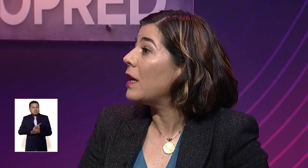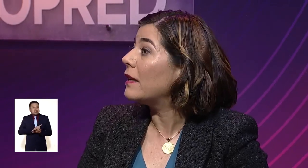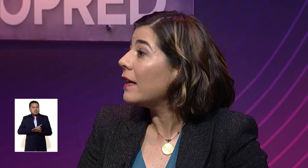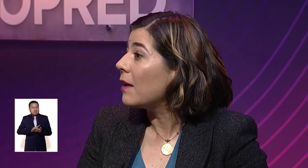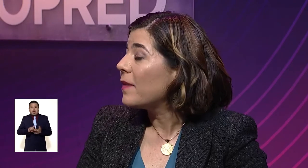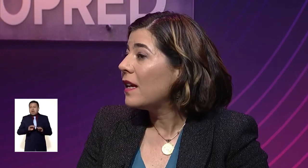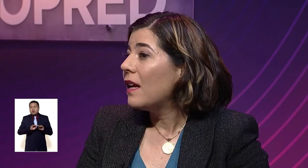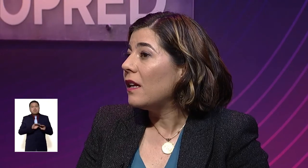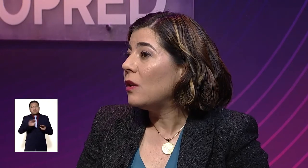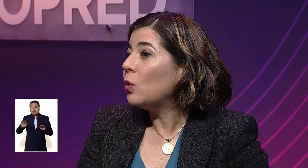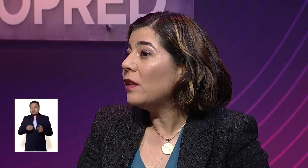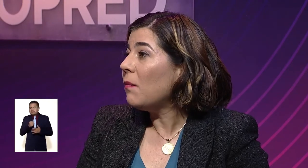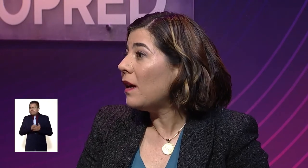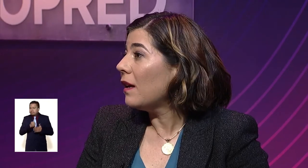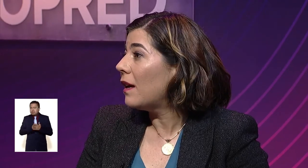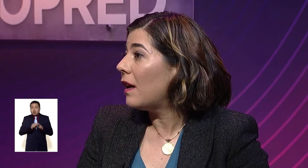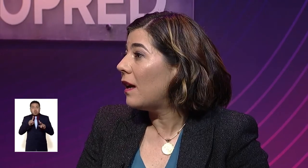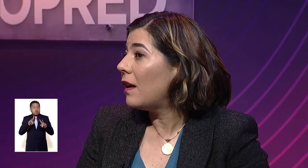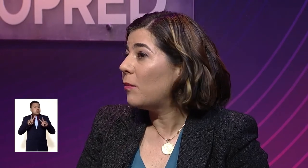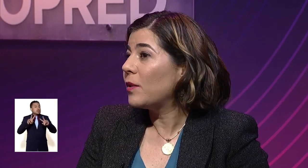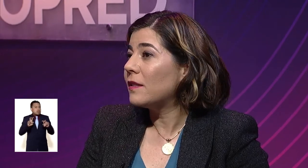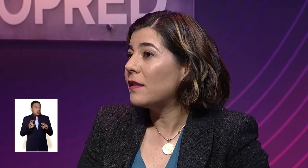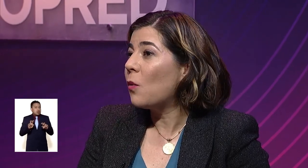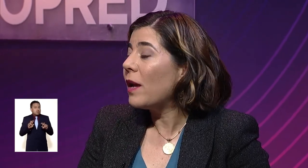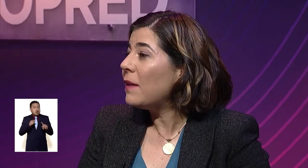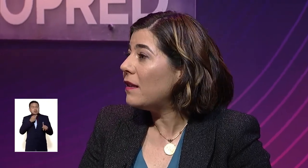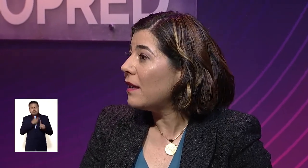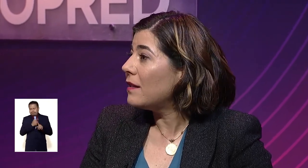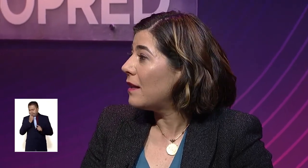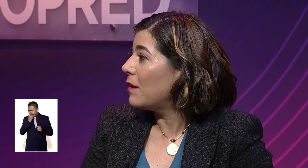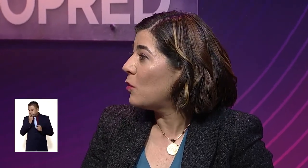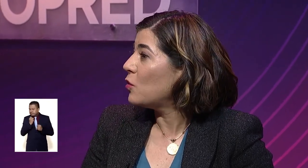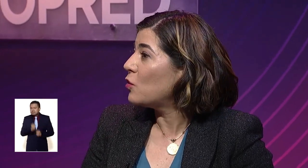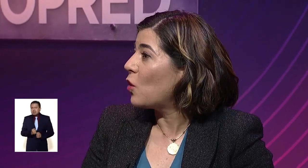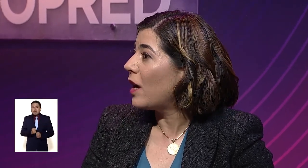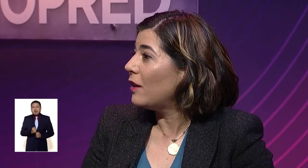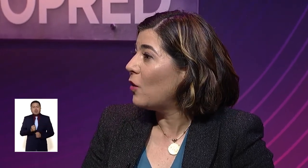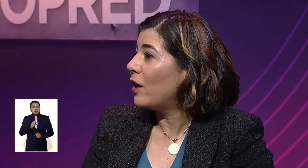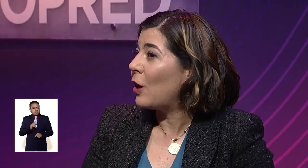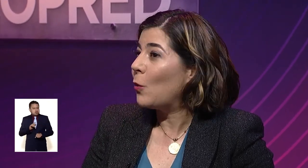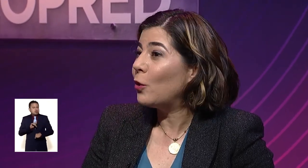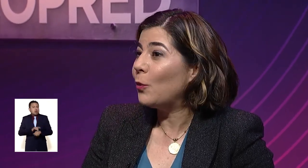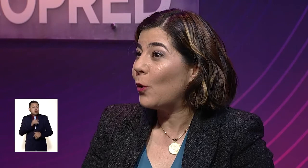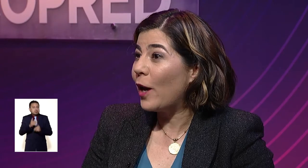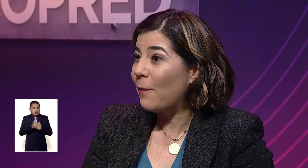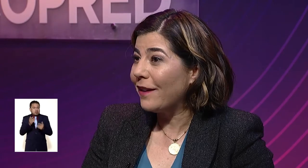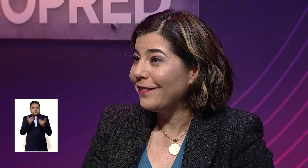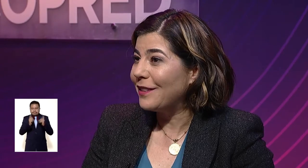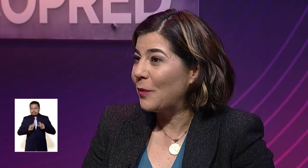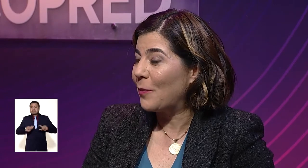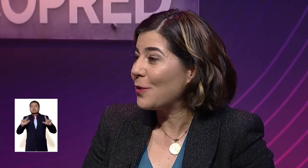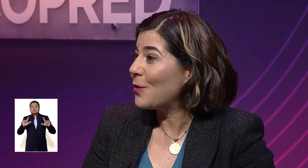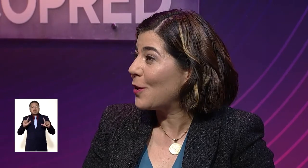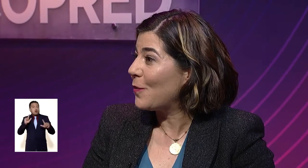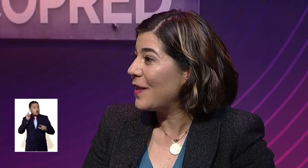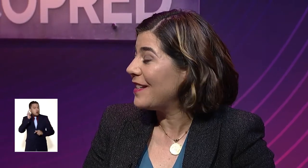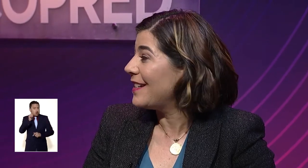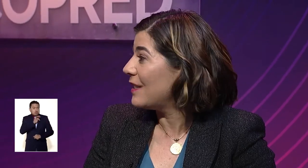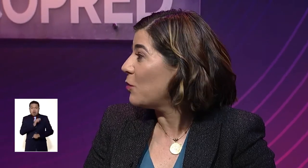igualitaria. Y un tema que pues seguramente estaremos tocando en algún otro programa y esperamos que nos acompañen es justo el que